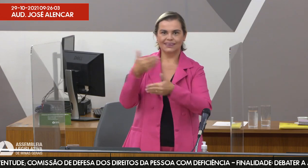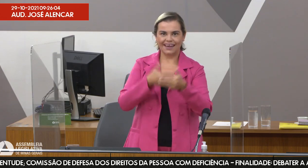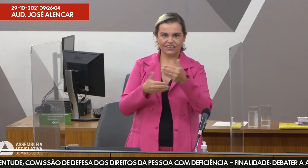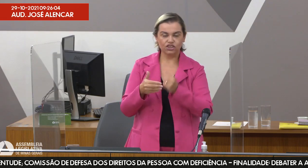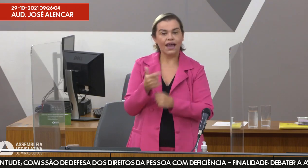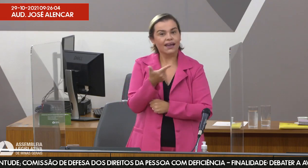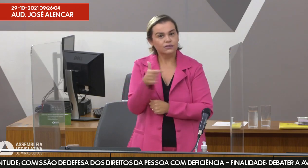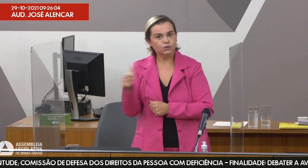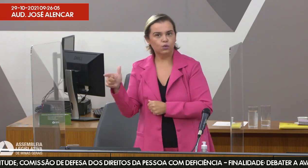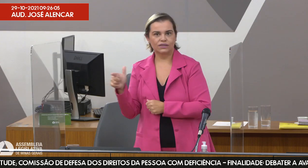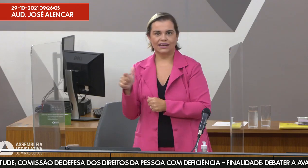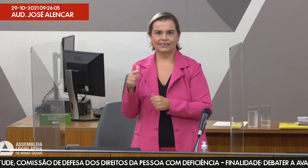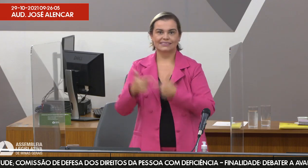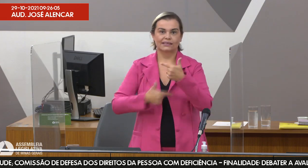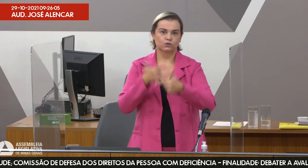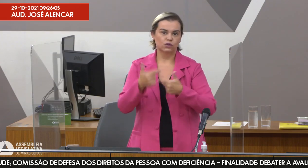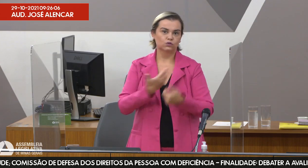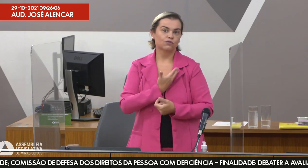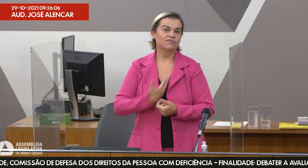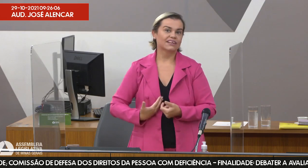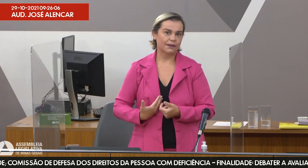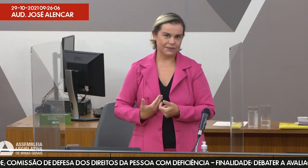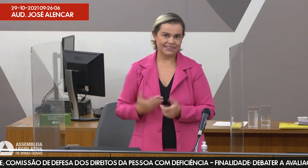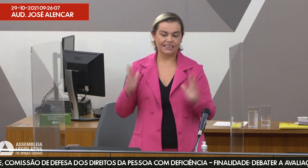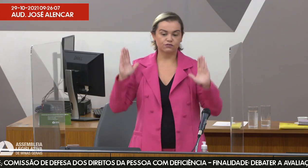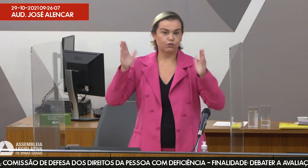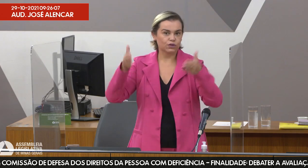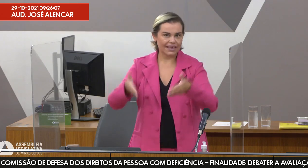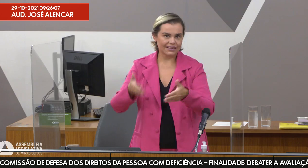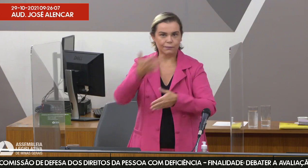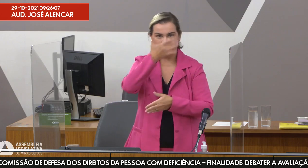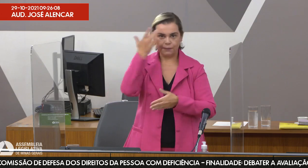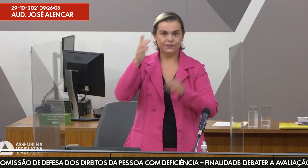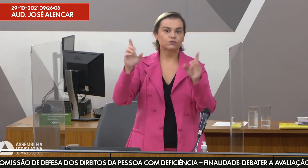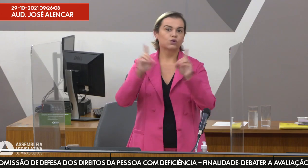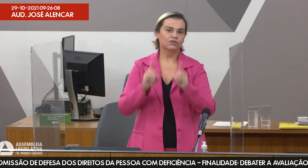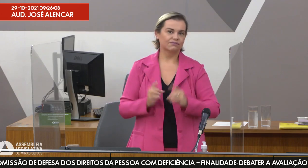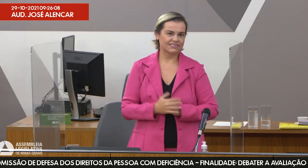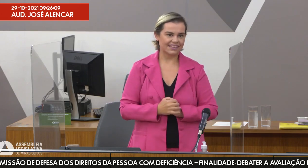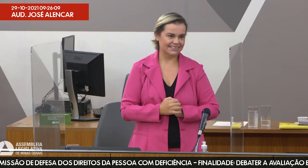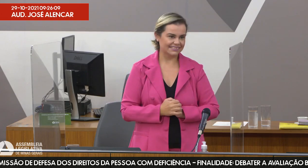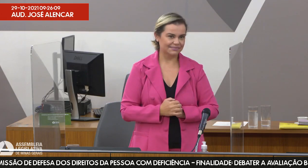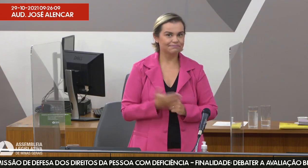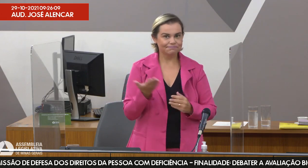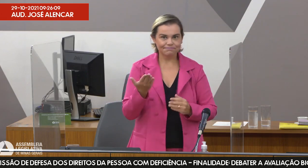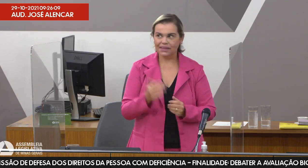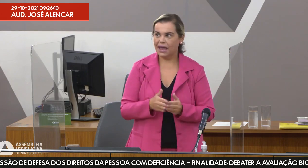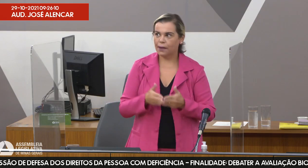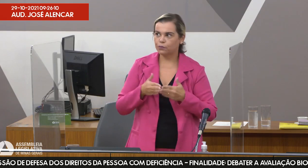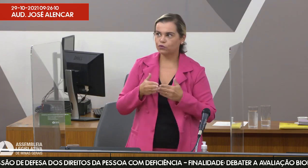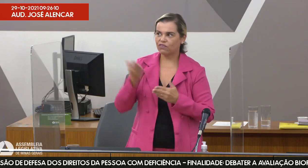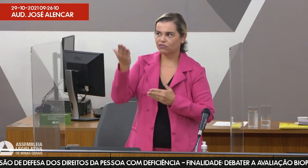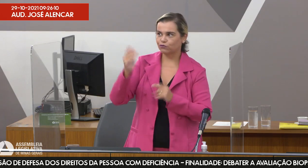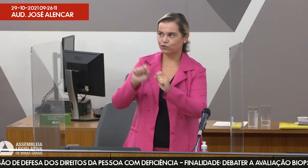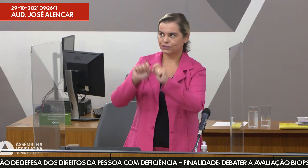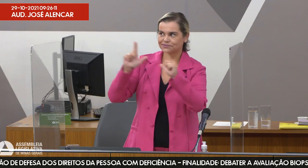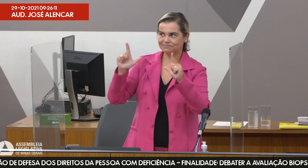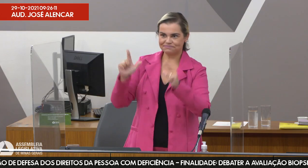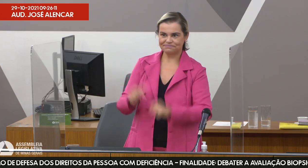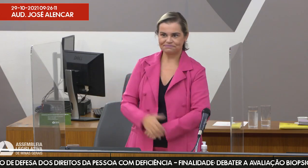ações. E eu preparei alguns slides para apresentar algumas outras ações voltadas às pessoas com deficiência. Então,